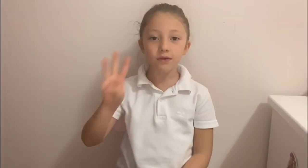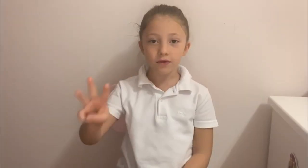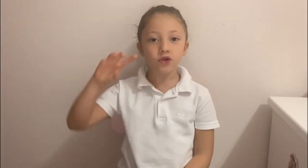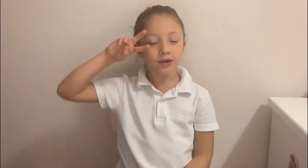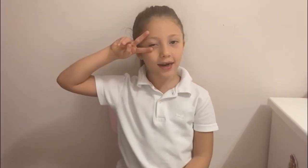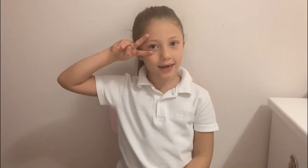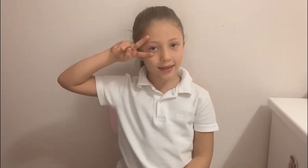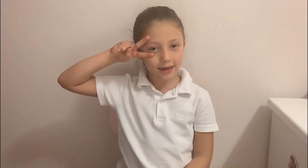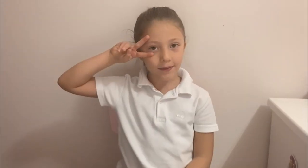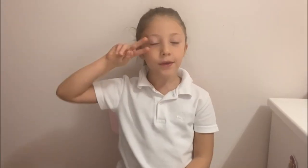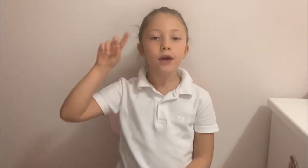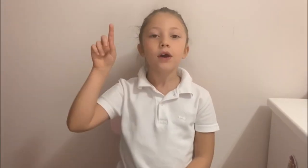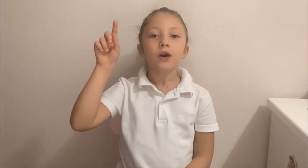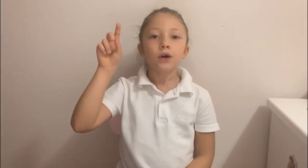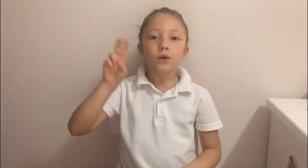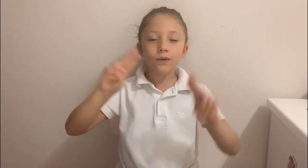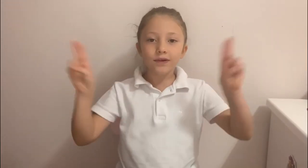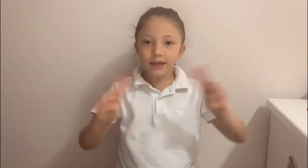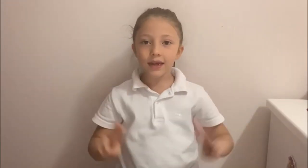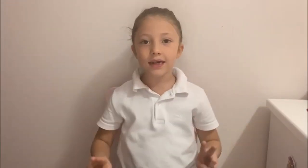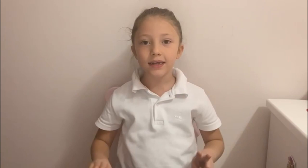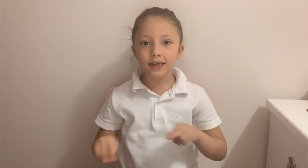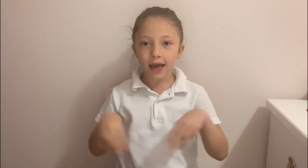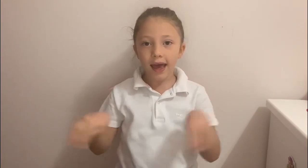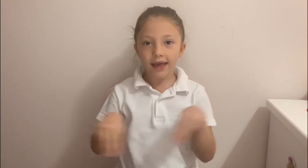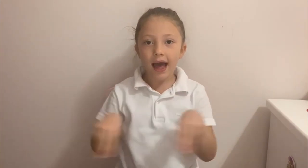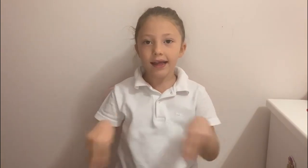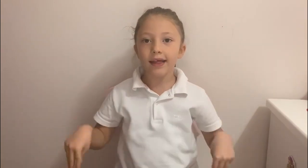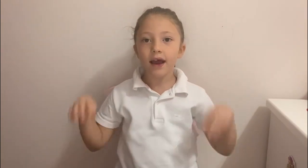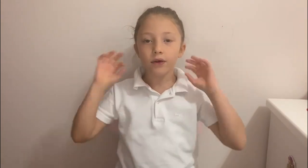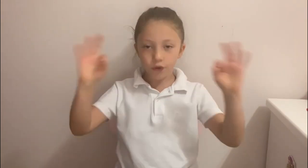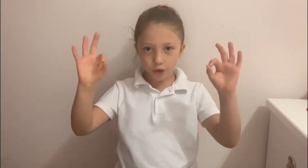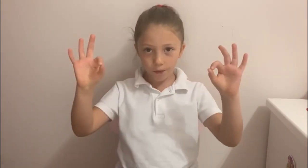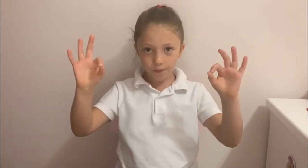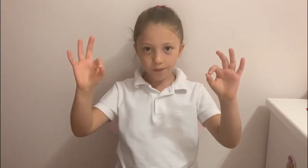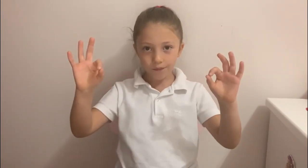3 Aralık Uluslararası Engelliler Günü